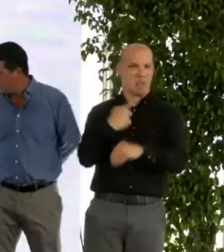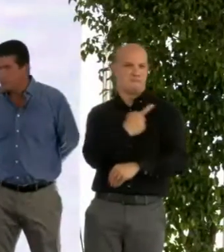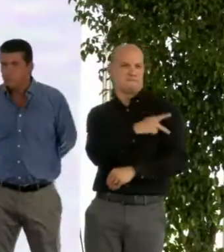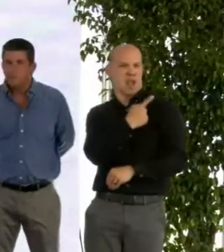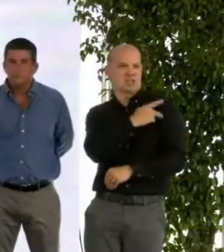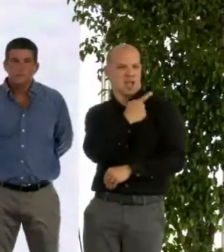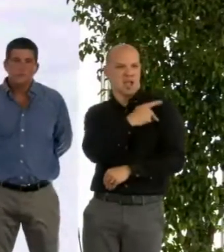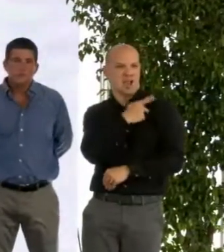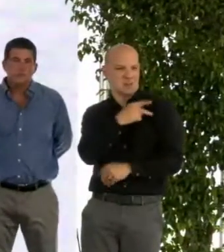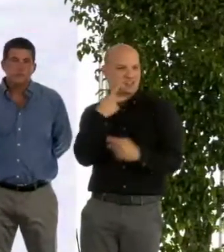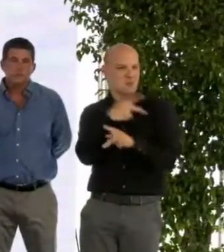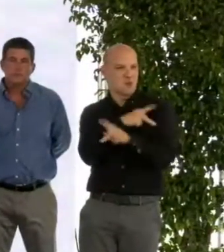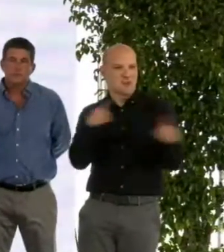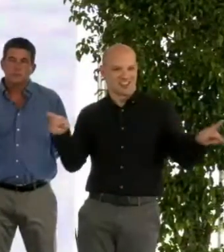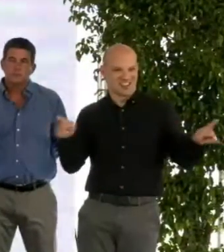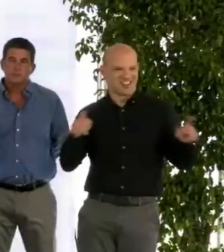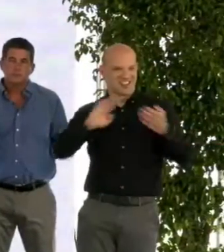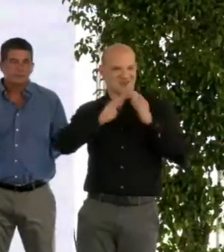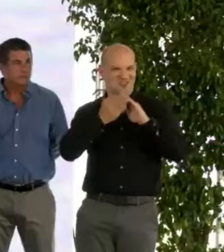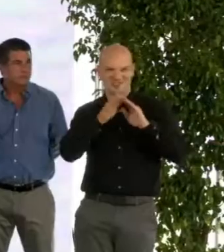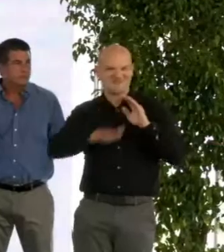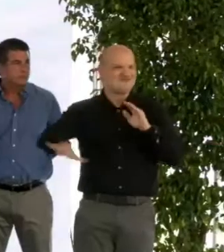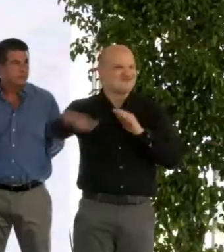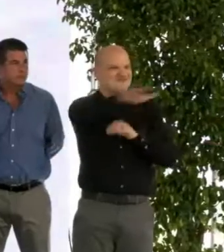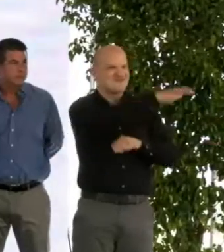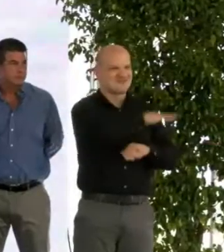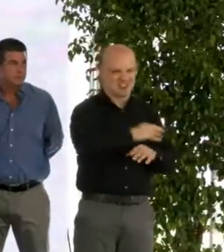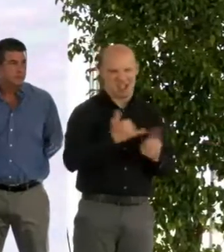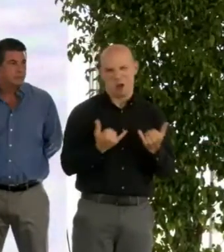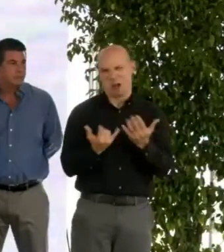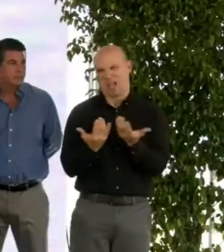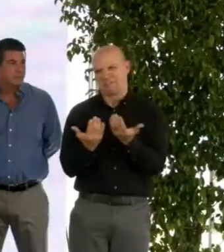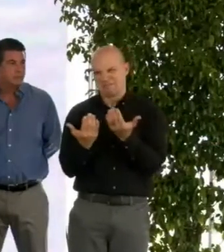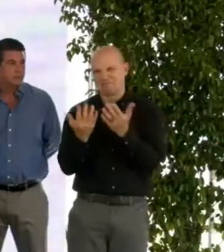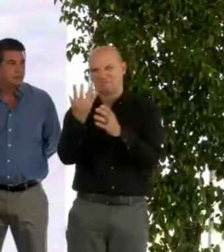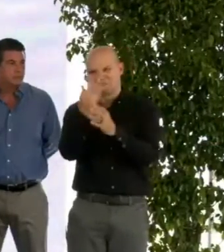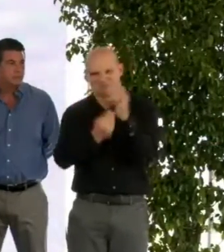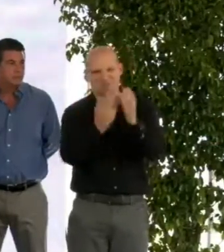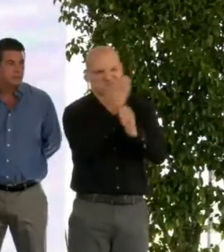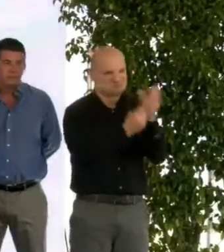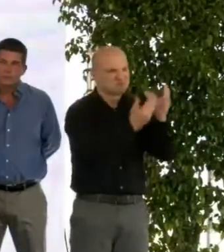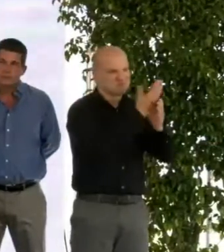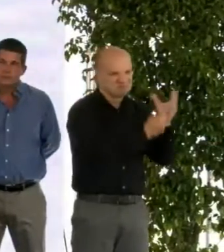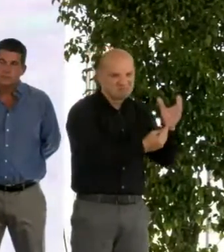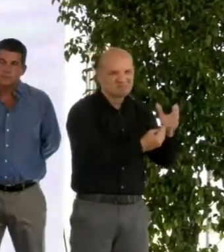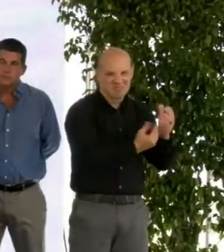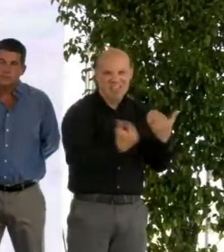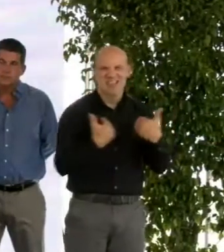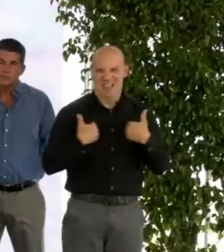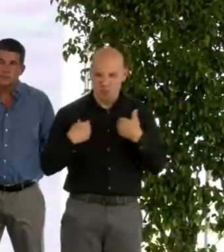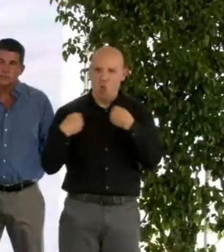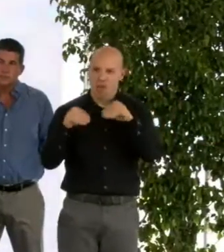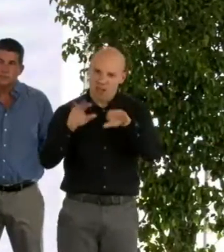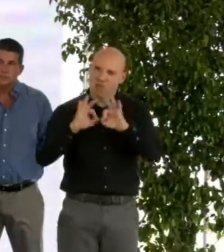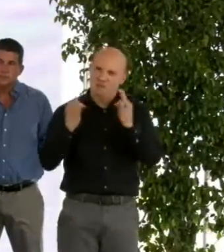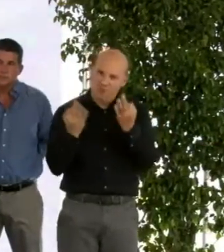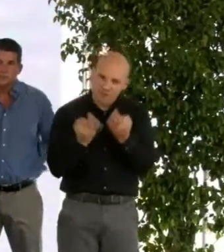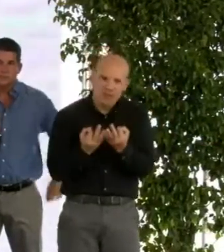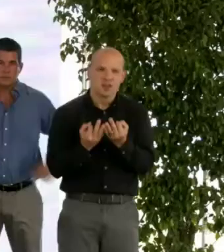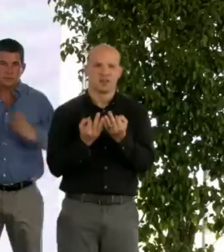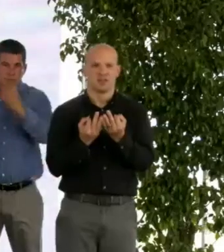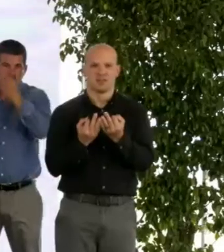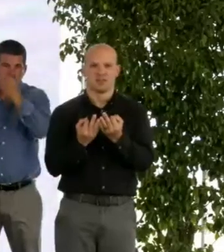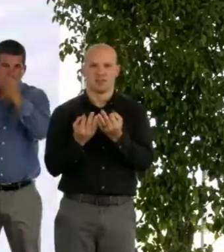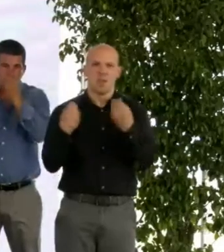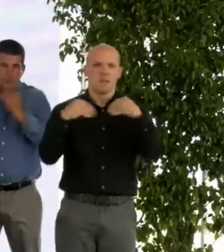plazas por todo Puerto Rico, ahora no tanto, ahora tenemos los mercados familiares, mercados agrícolas, pues esto es